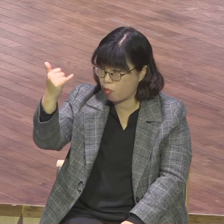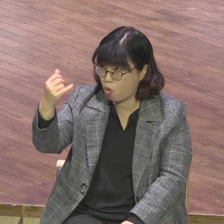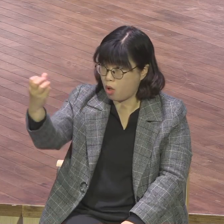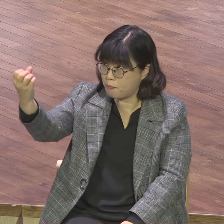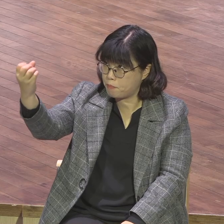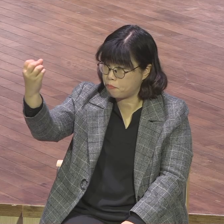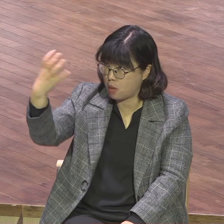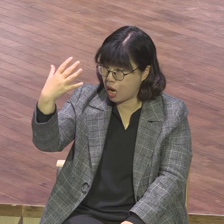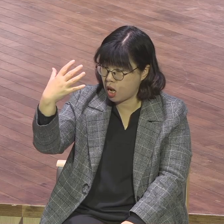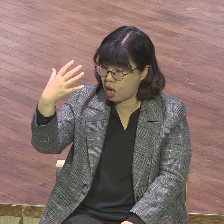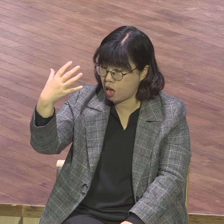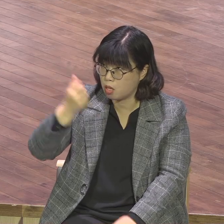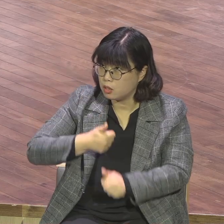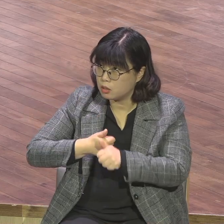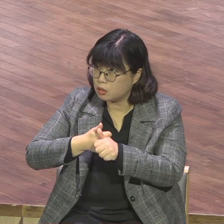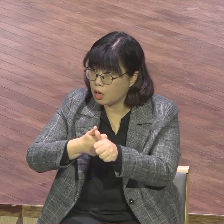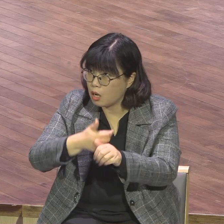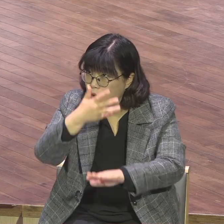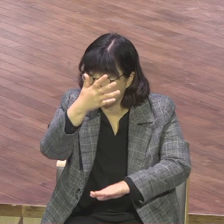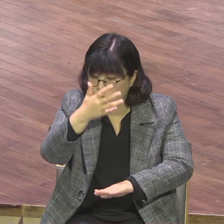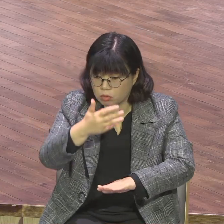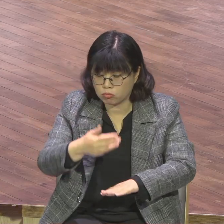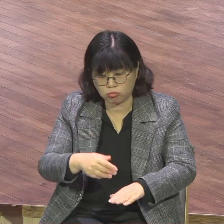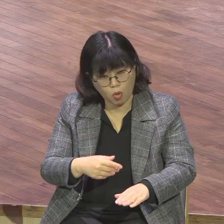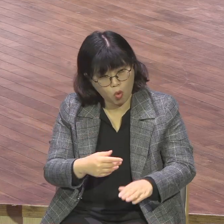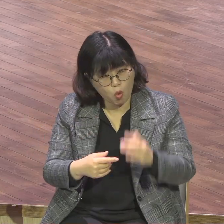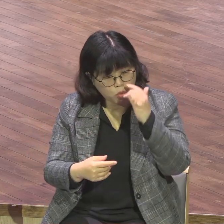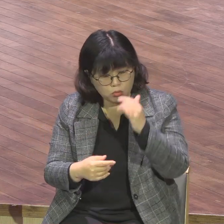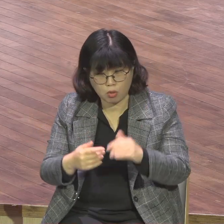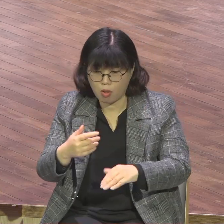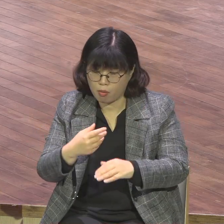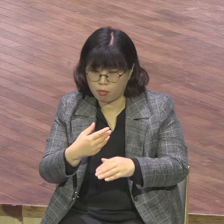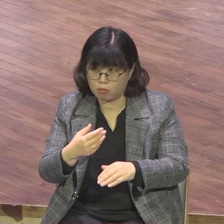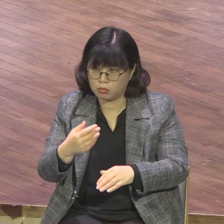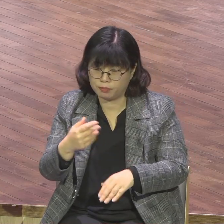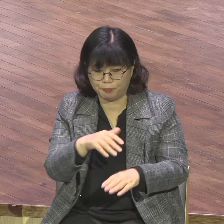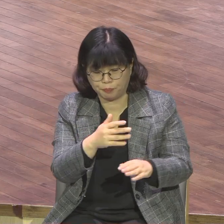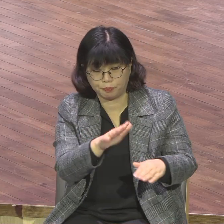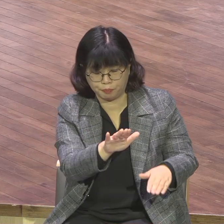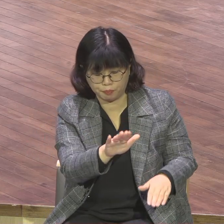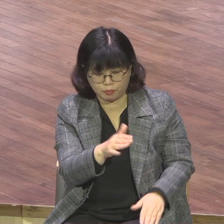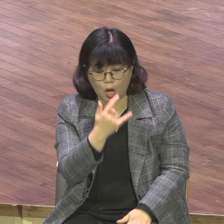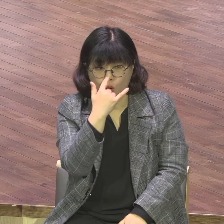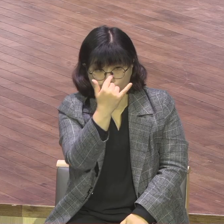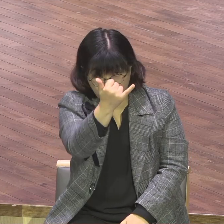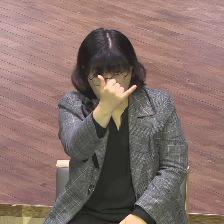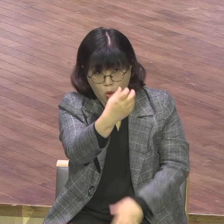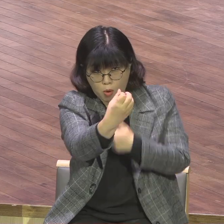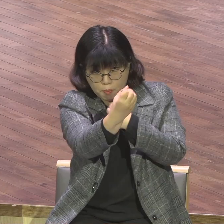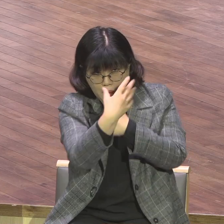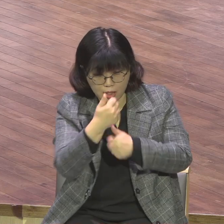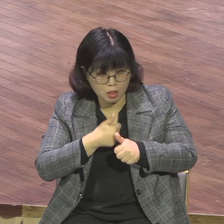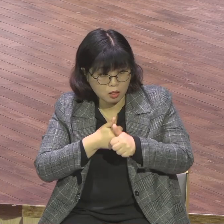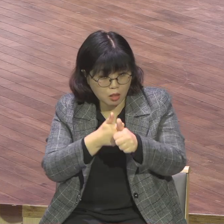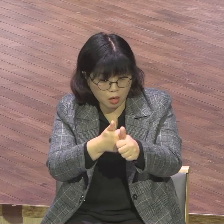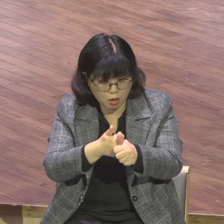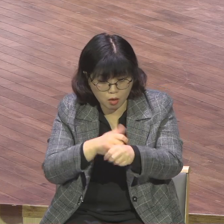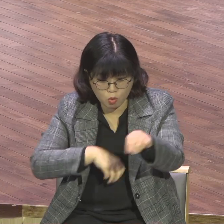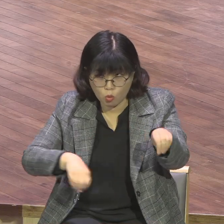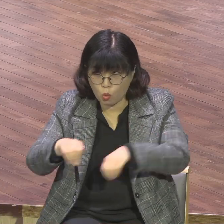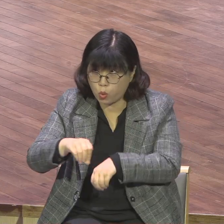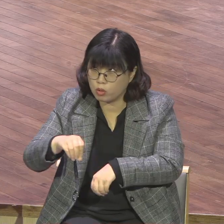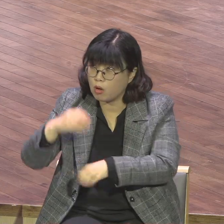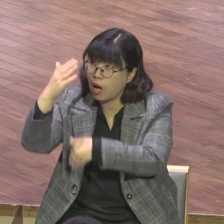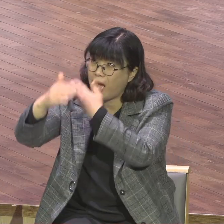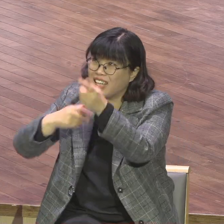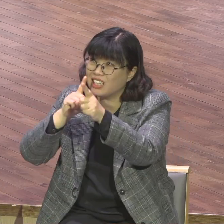대한 불순종이 될 때는 더 높은 권위이신 하나님께 순종해. 자, 이것이 무슨 말인가 하면요.